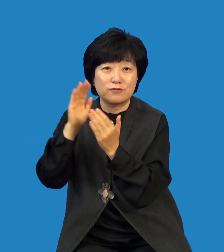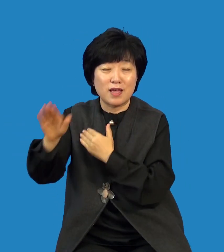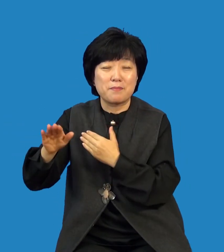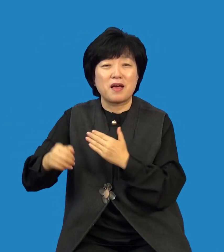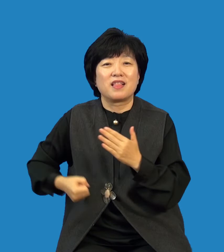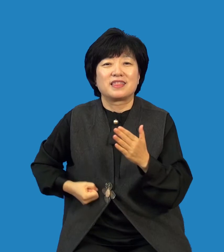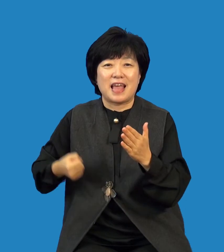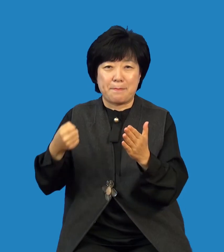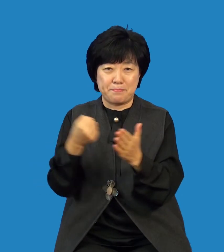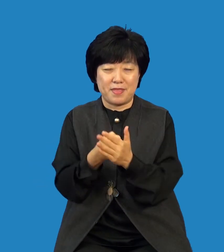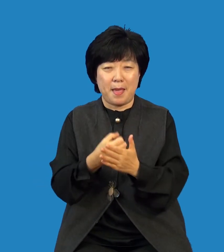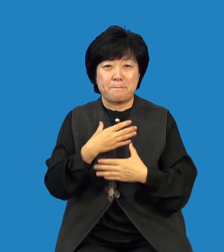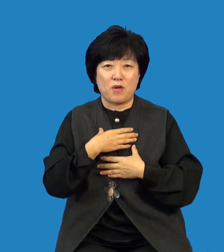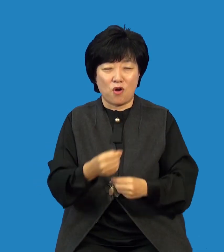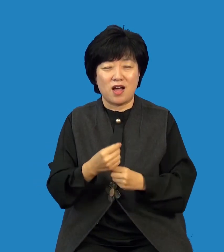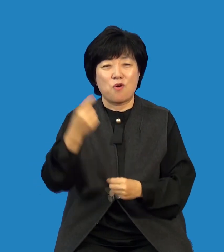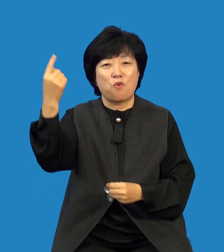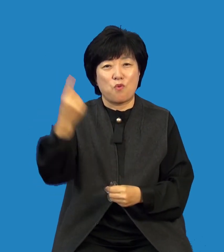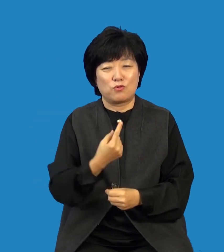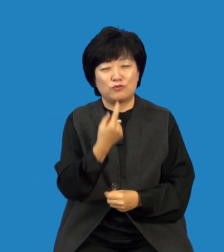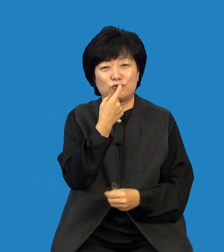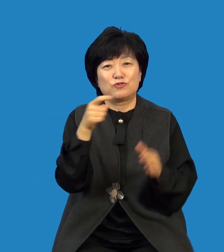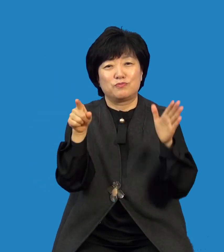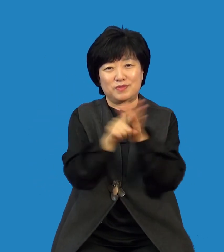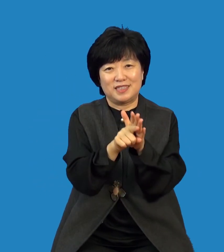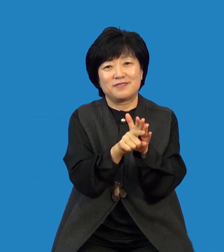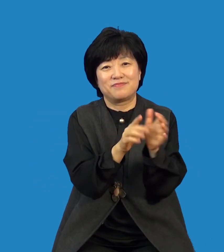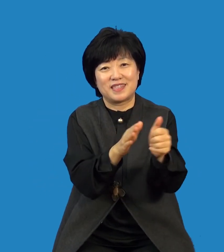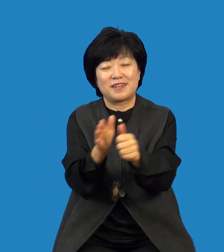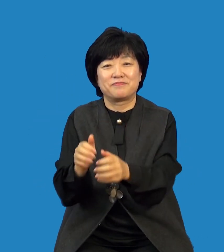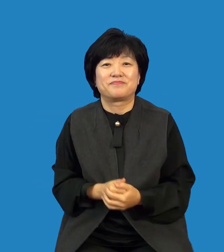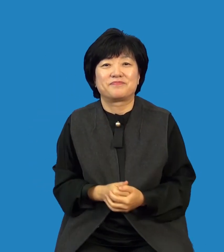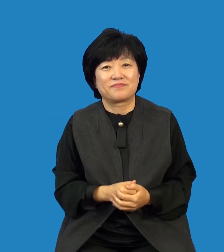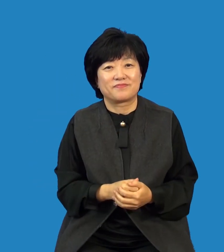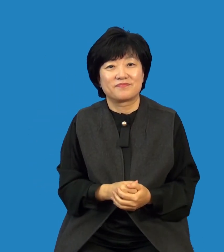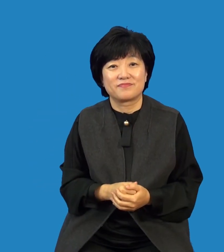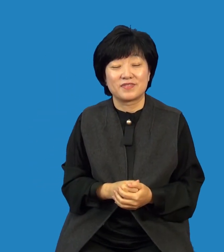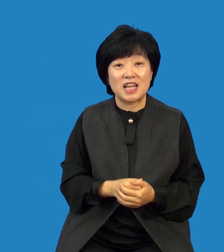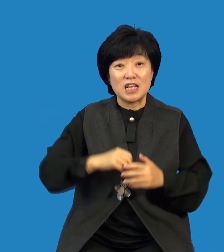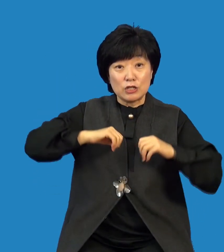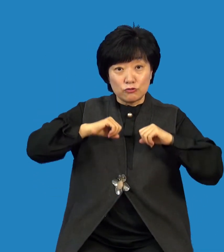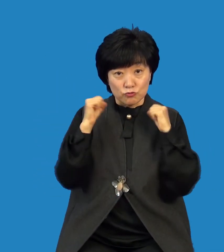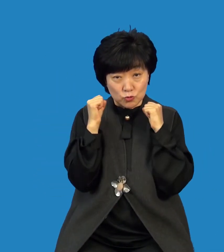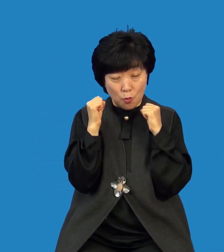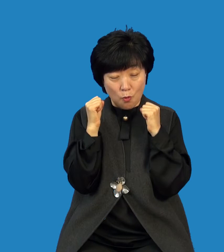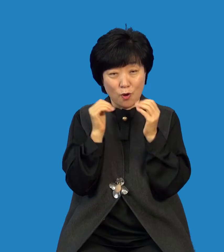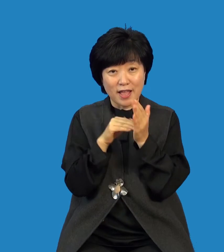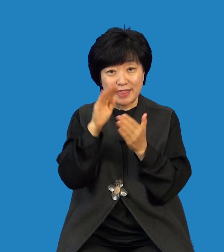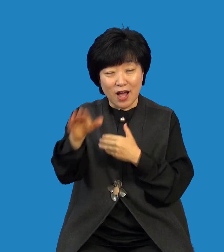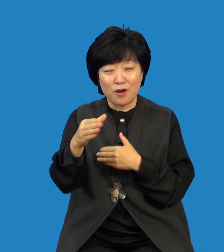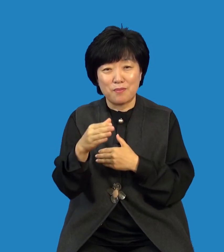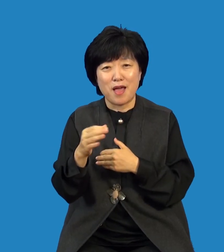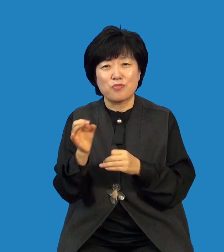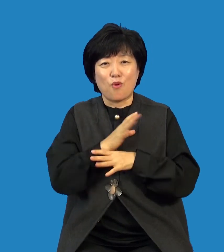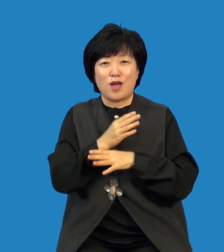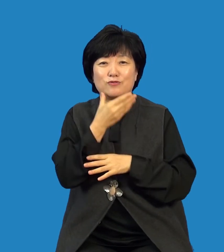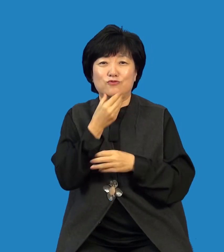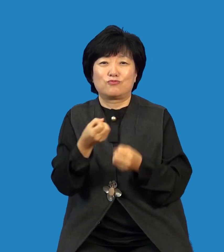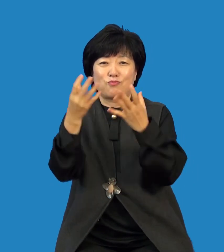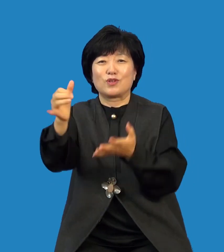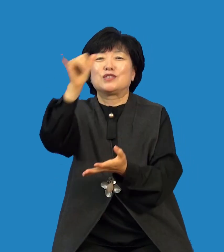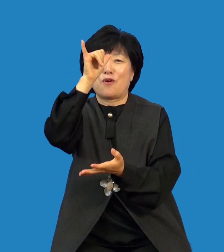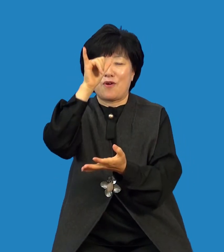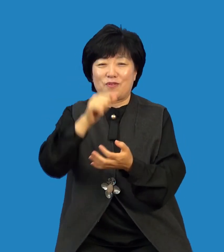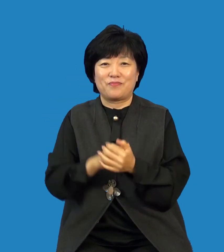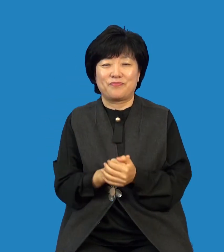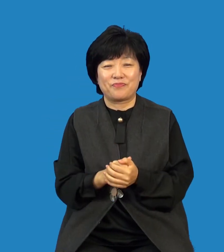올 줄을 주의 이름으로 축원합니다. 그래서 여러분 그 순종에 놀라운 축복이 있어요. 뭐 이제 그런 거 있잖아.